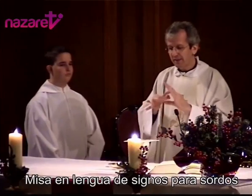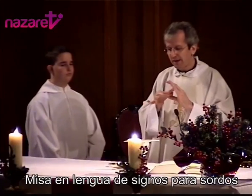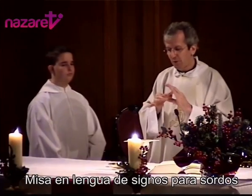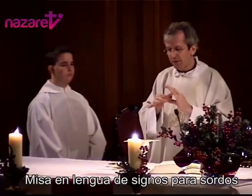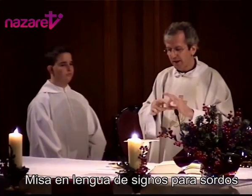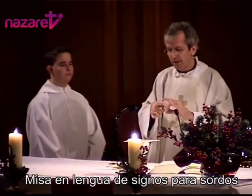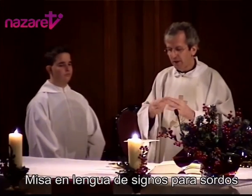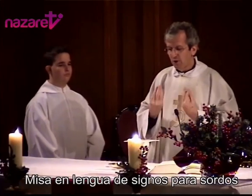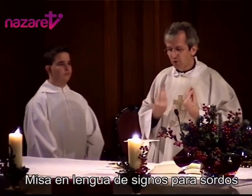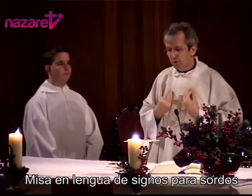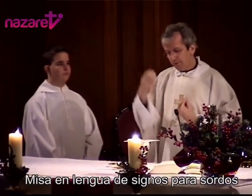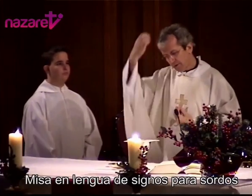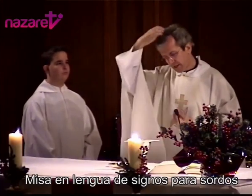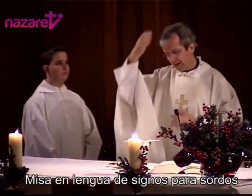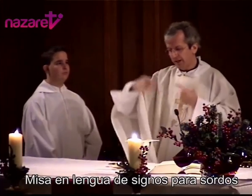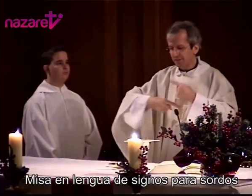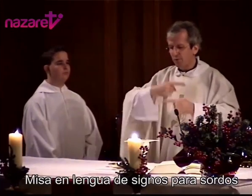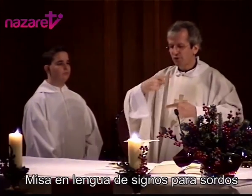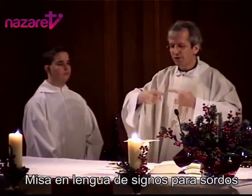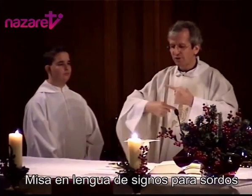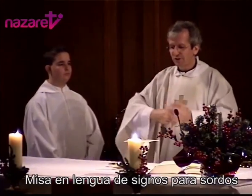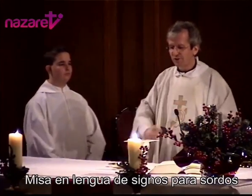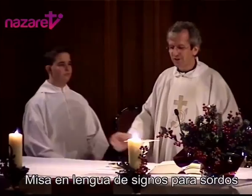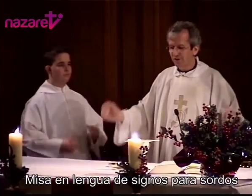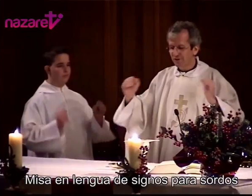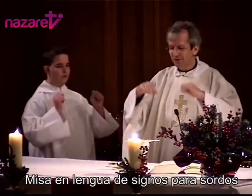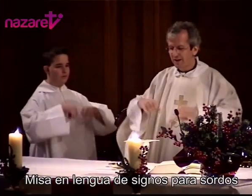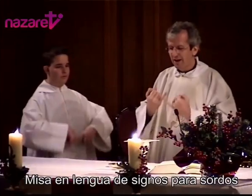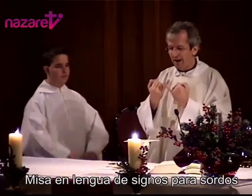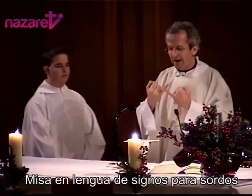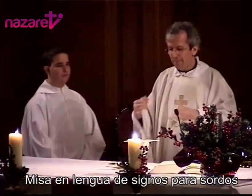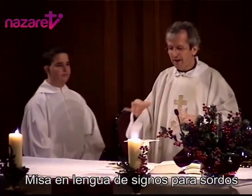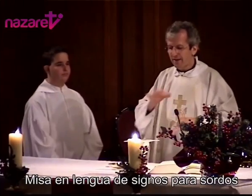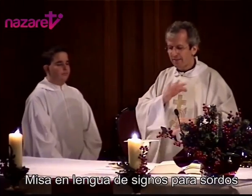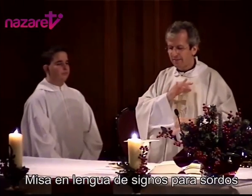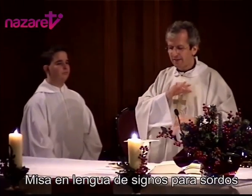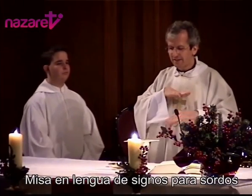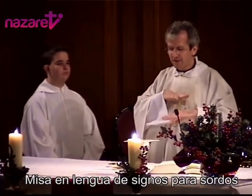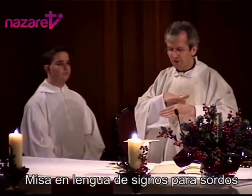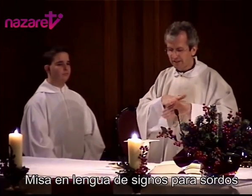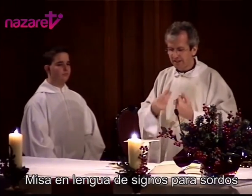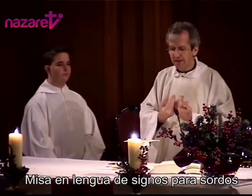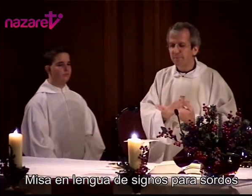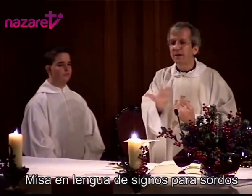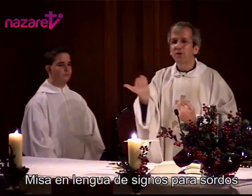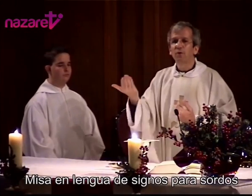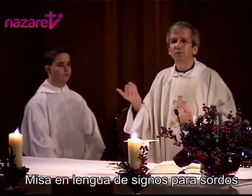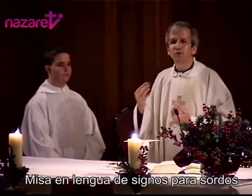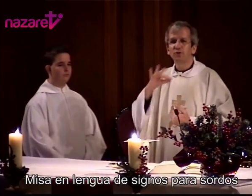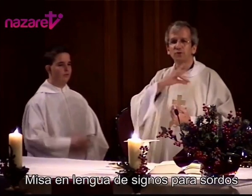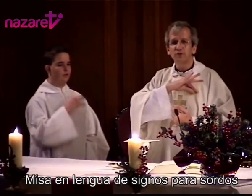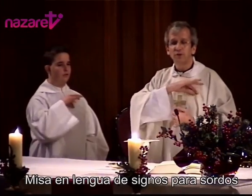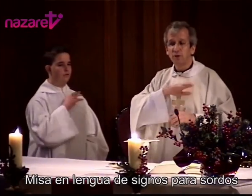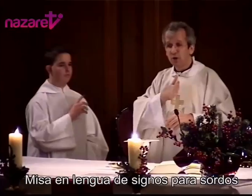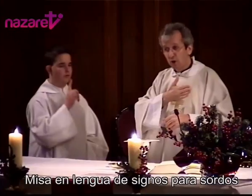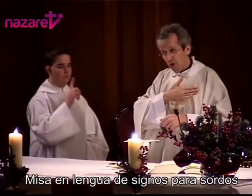paz y la unidad. Tú que vives y reinas por los siglos de los siglos, la paz del Señor esté siempre con